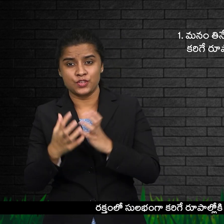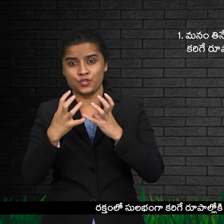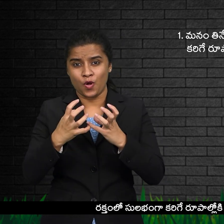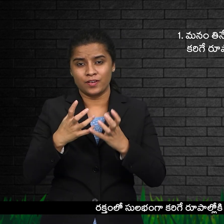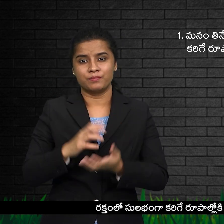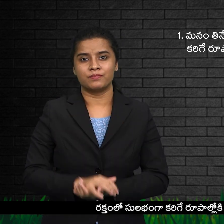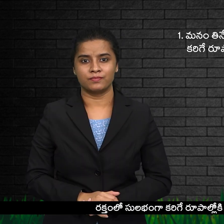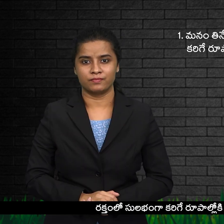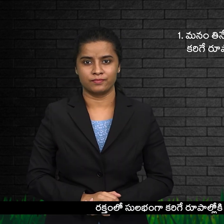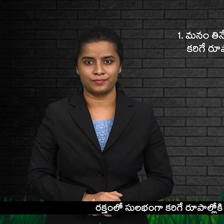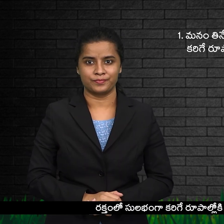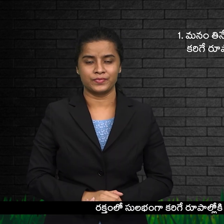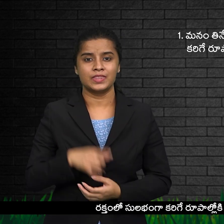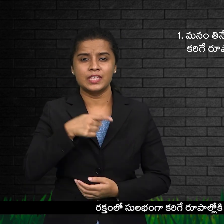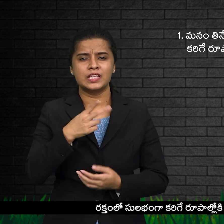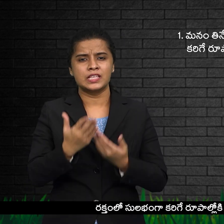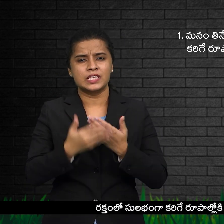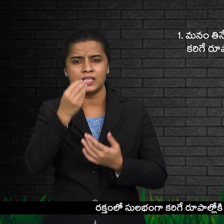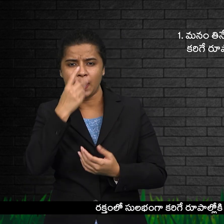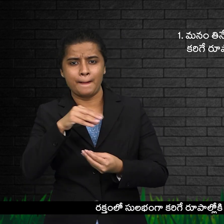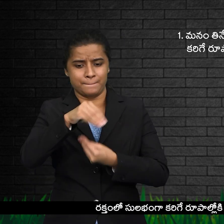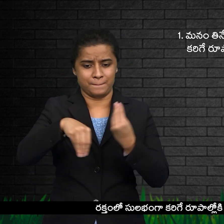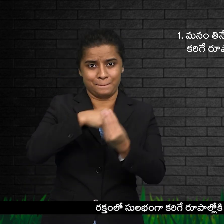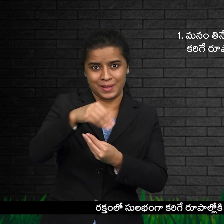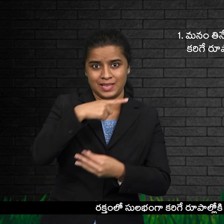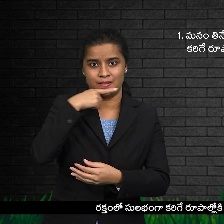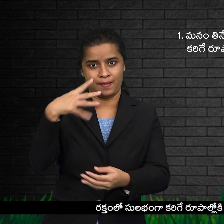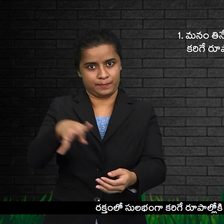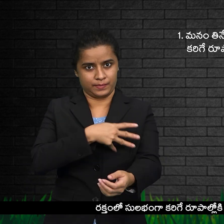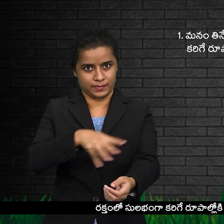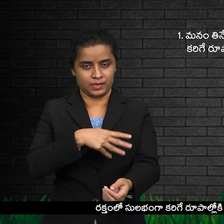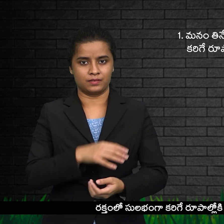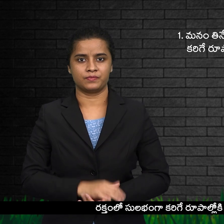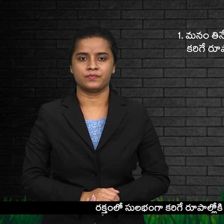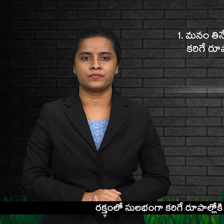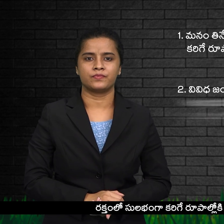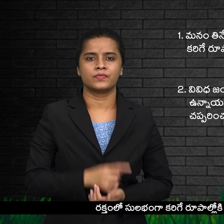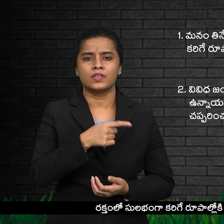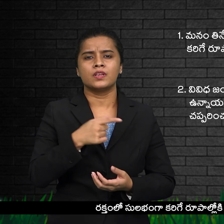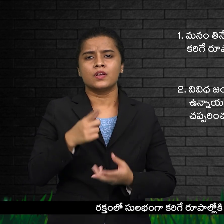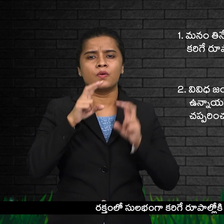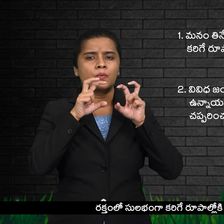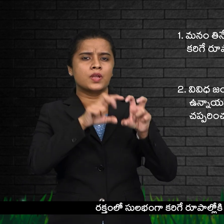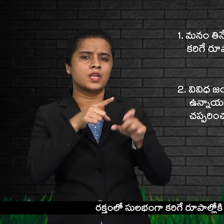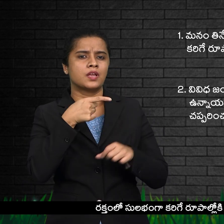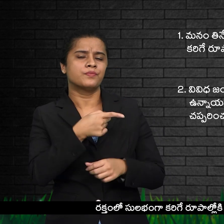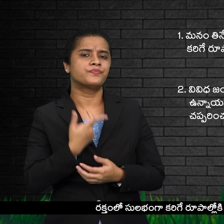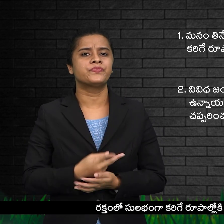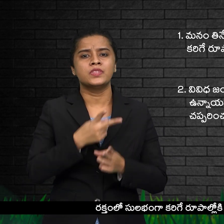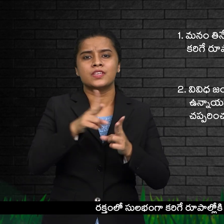రక్తంలో సులభంగా కరిగే రూపాల్లోకి మారడంలో పోషణ ముఖ్య పాత్ర పోషిస్తుంది.